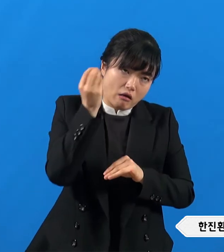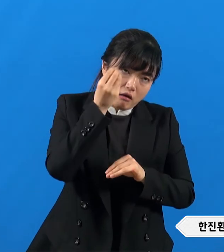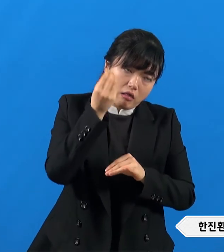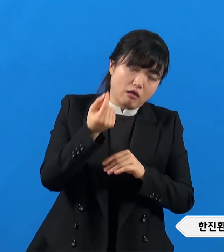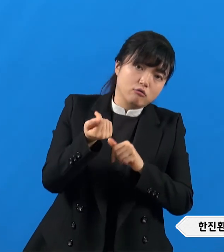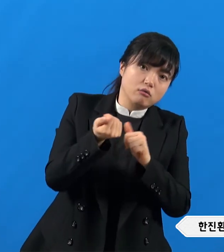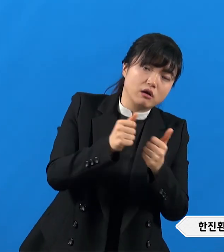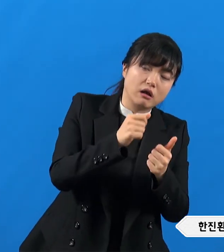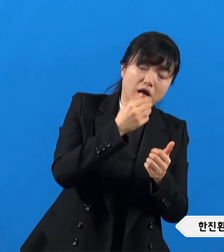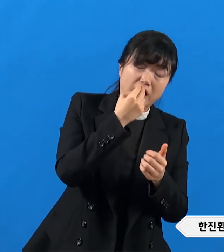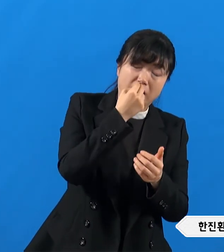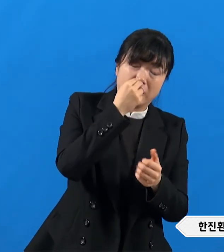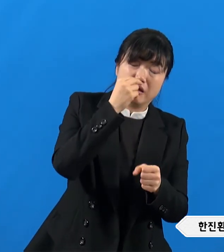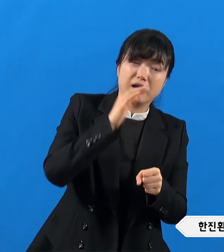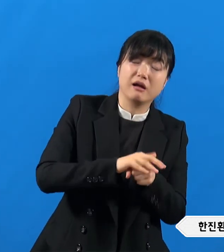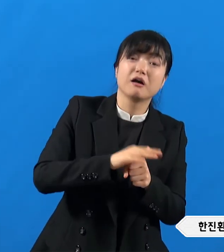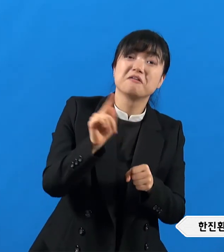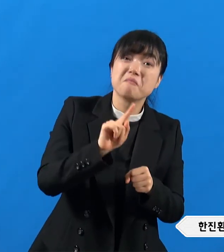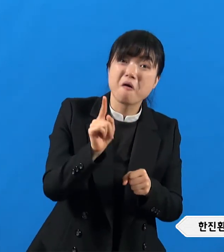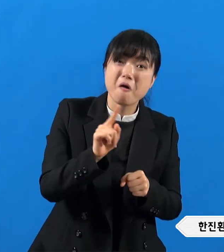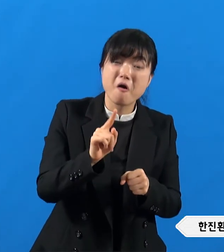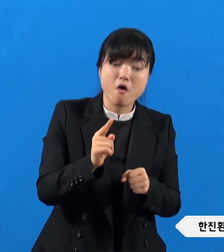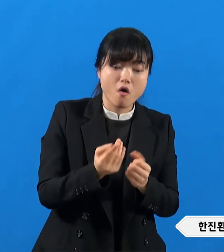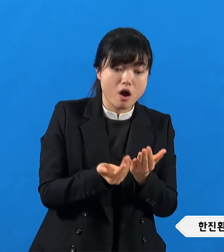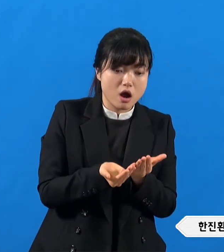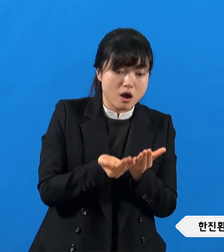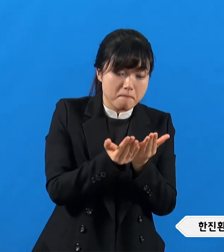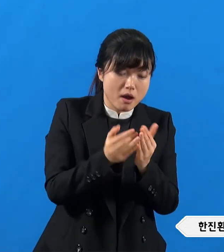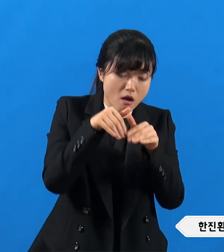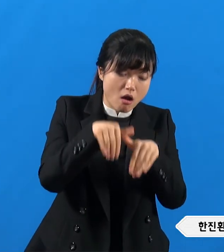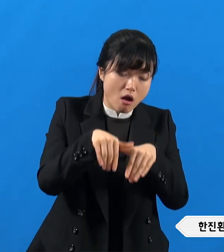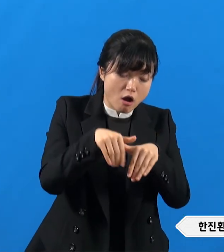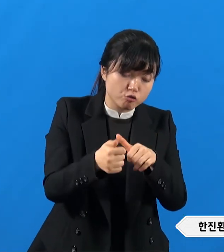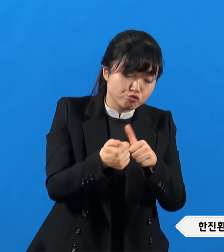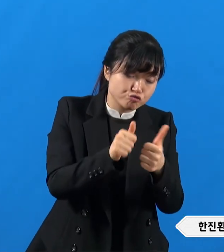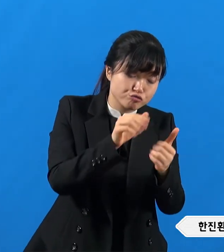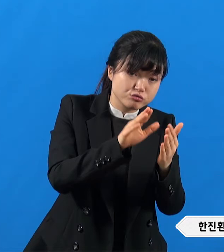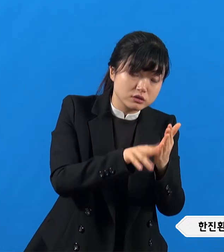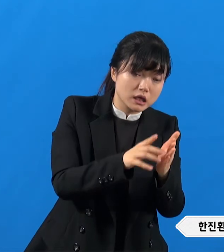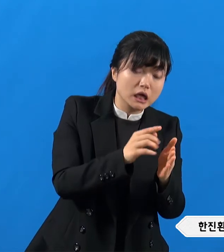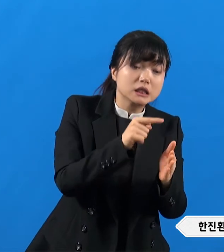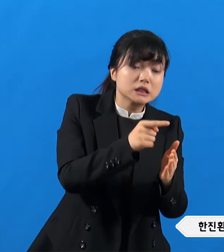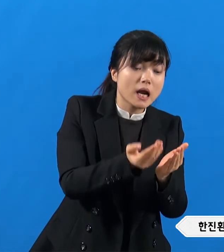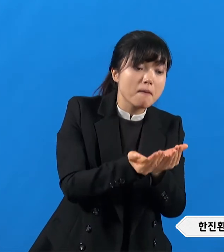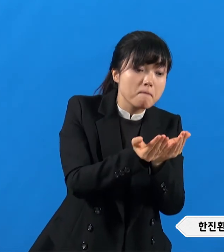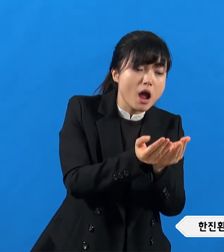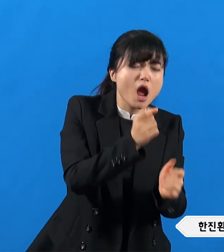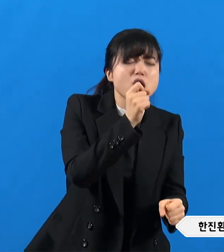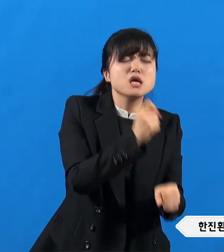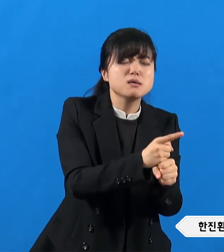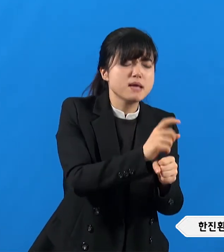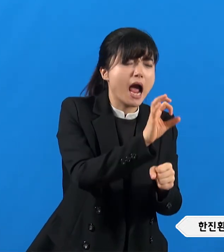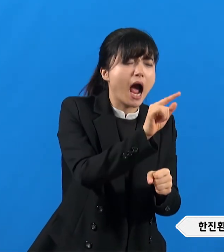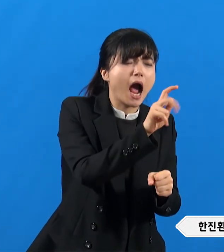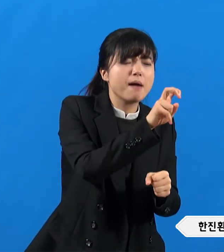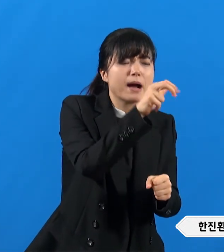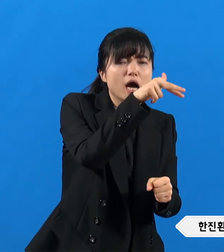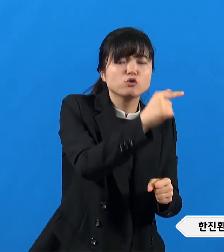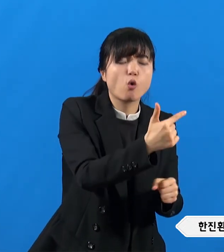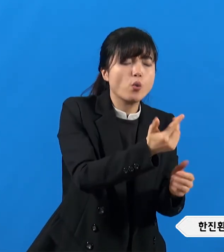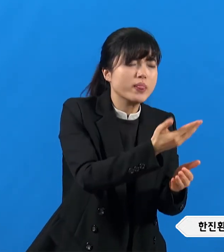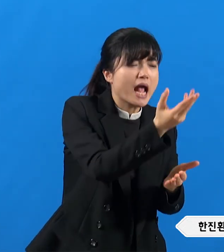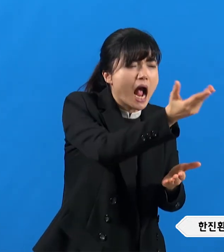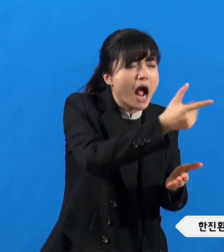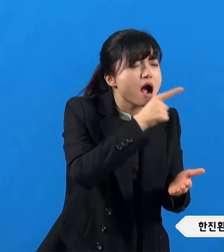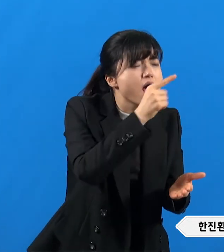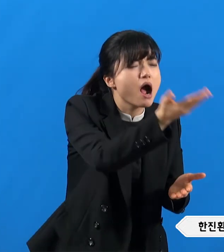기가 찰 일은, 선원들이 갈증으로 죽어가고 있을 때 그들의 배는 이미 아마존 강 상류에 도달해